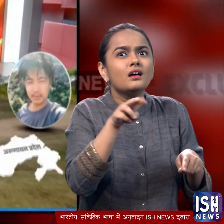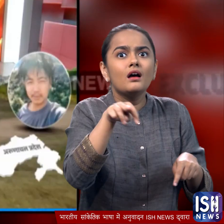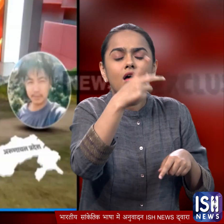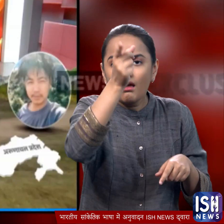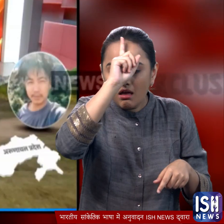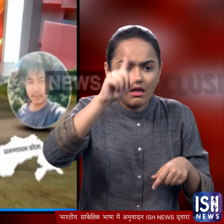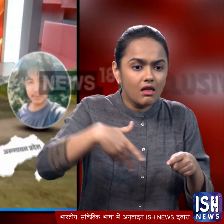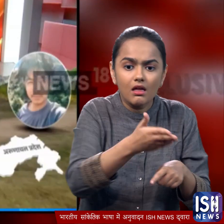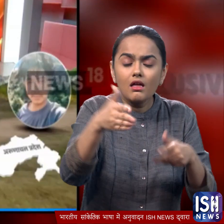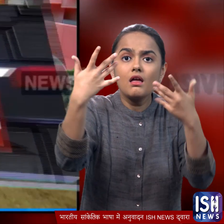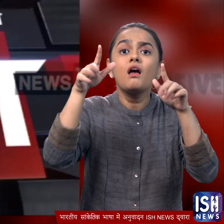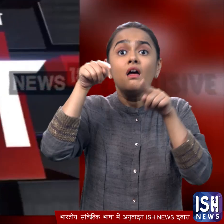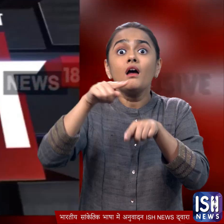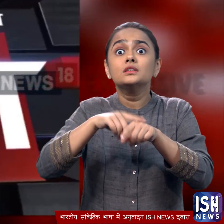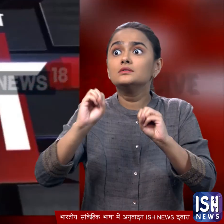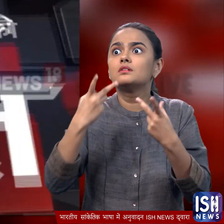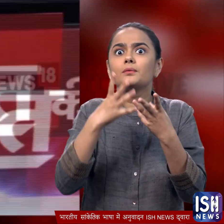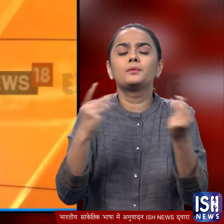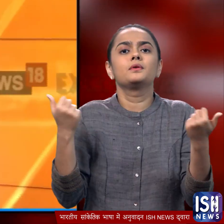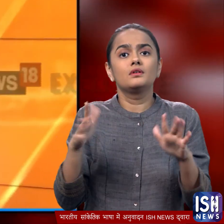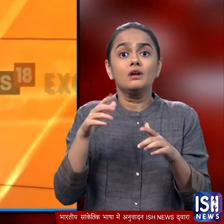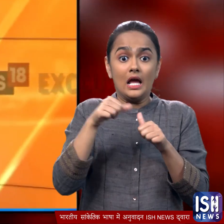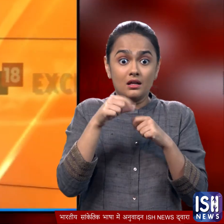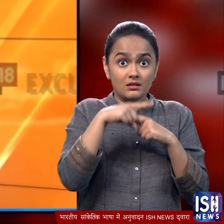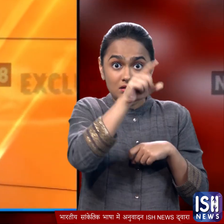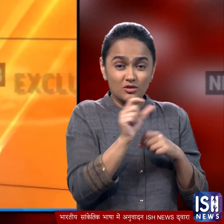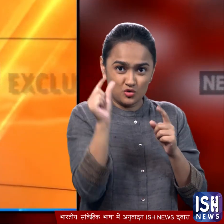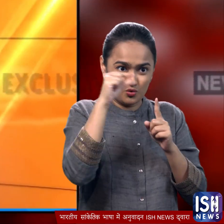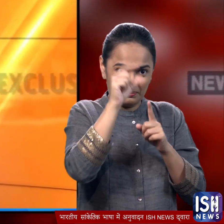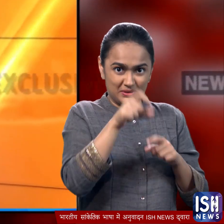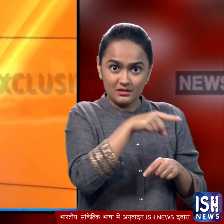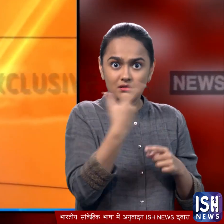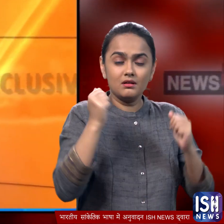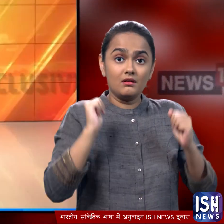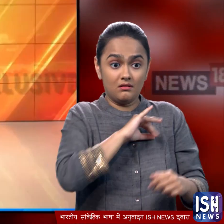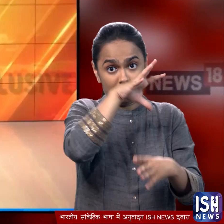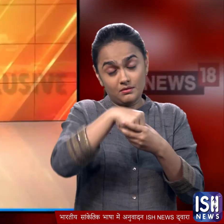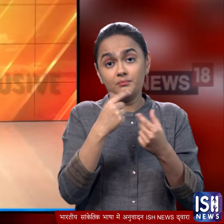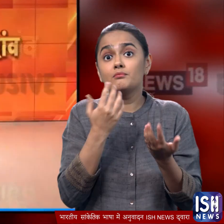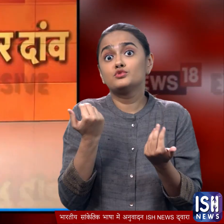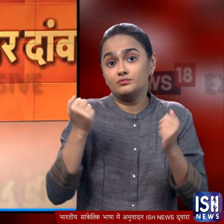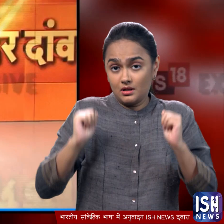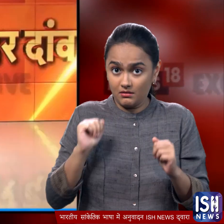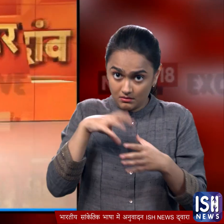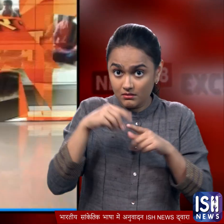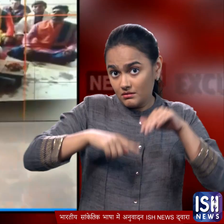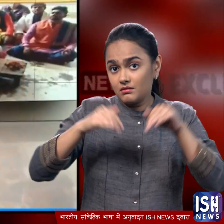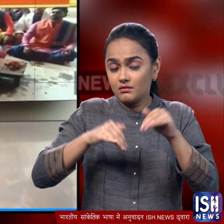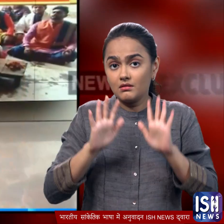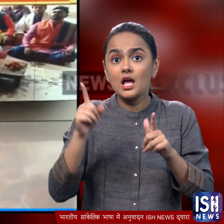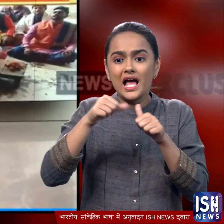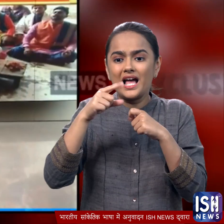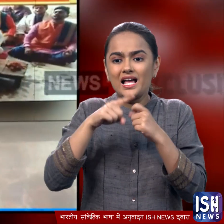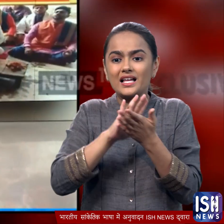गया और तभी से वो लापता है। खबर है कि अखिलेश यादव यूपी के मैनपुरी की करहल सीट से चुनाव लड़ सकते हैं। एक दिन पहले खबर आई